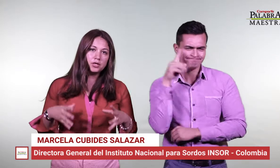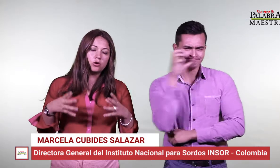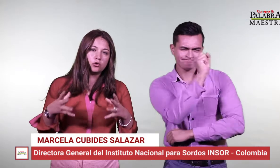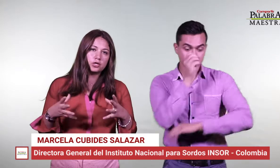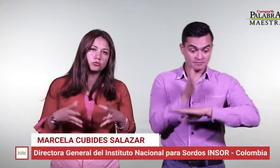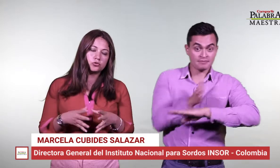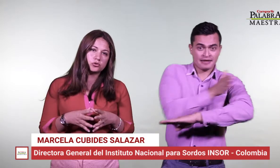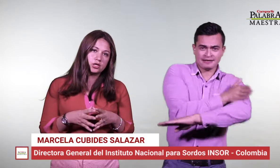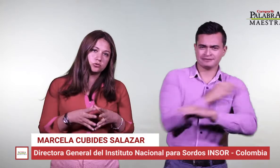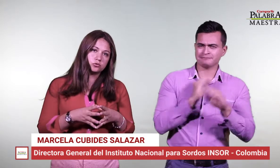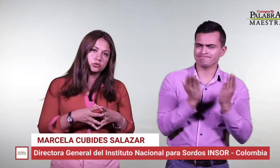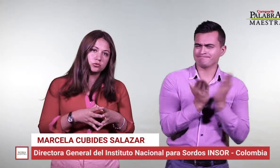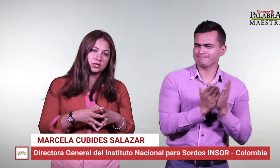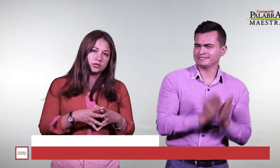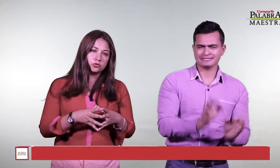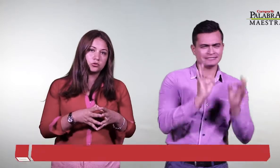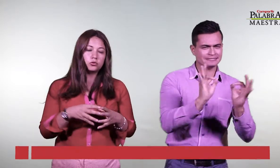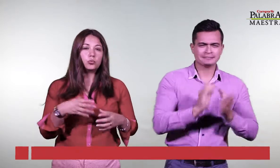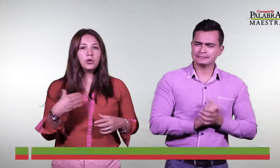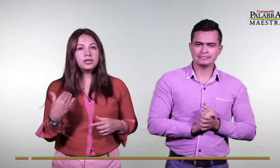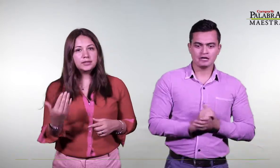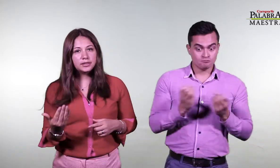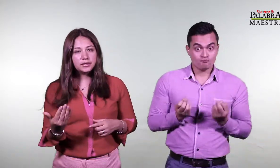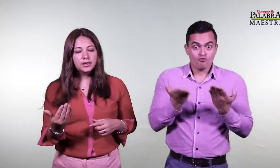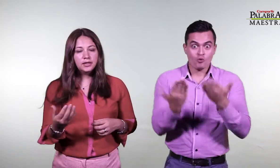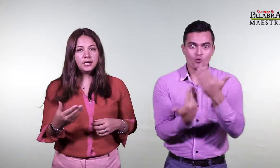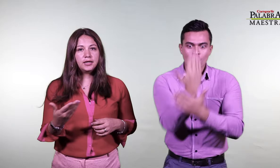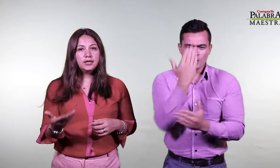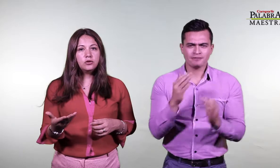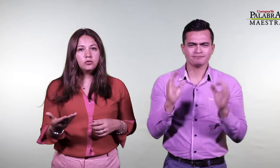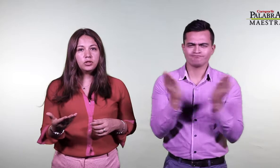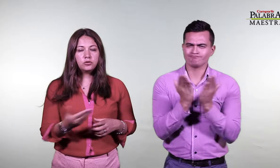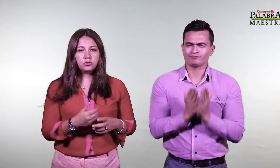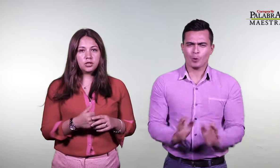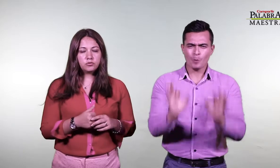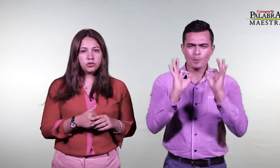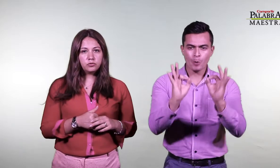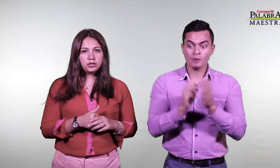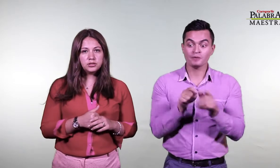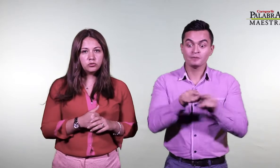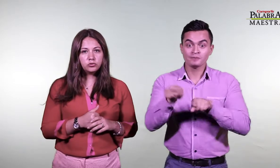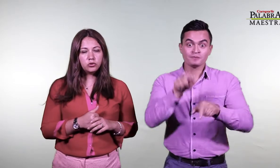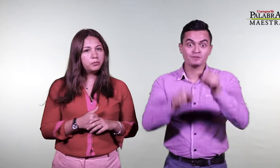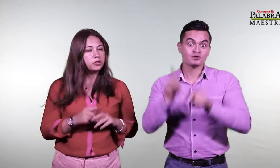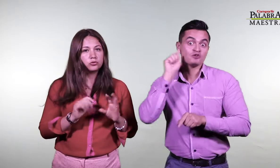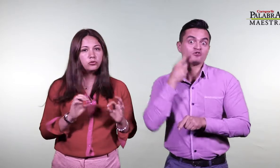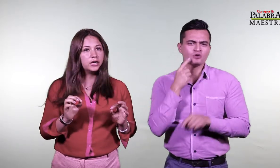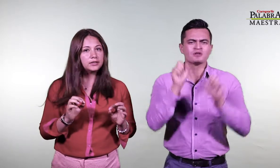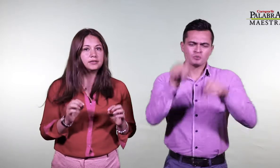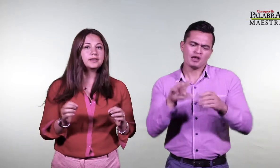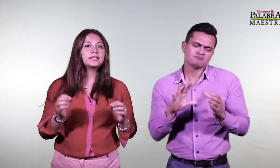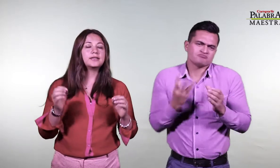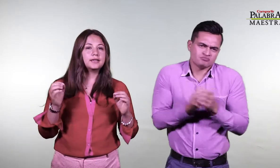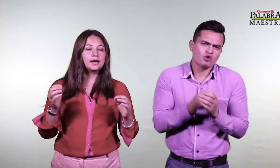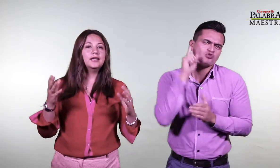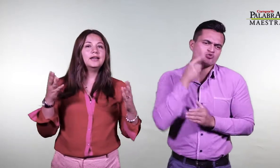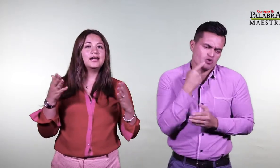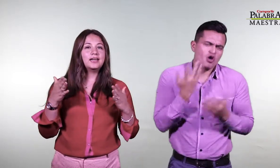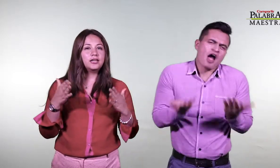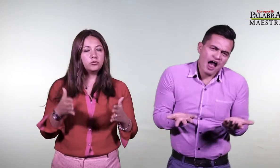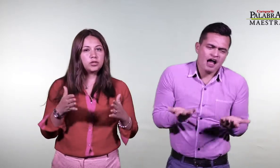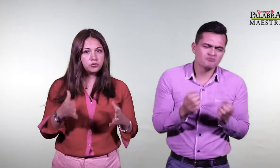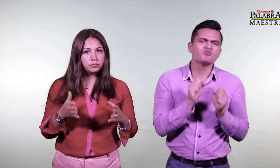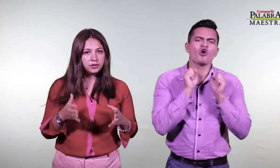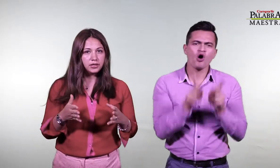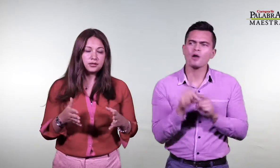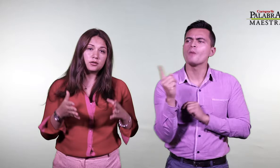sorda. Hoy, en muchos casos, un estudiante sordo puede ser incluido, digamos, en una institución, pero eso no garantiza que tenga